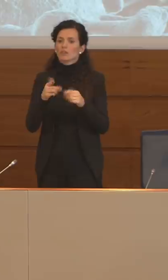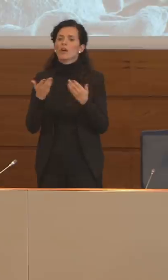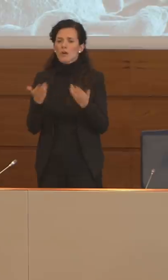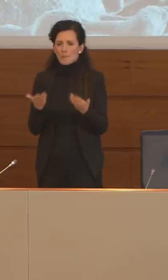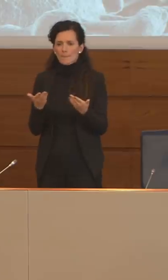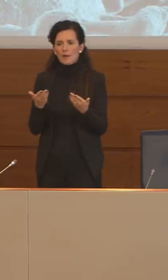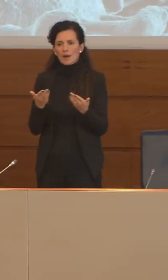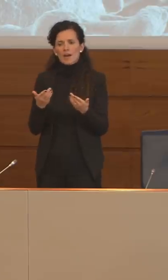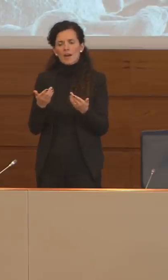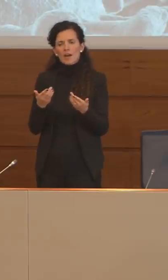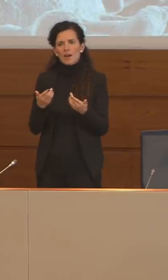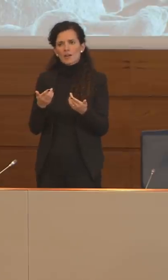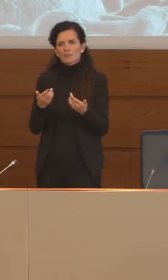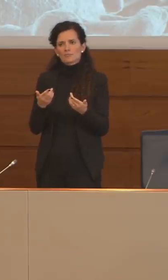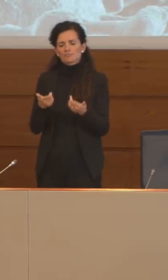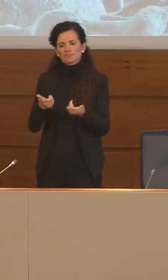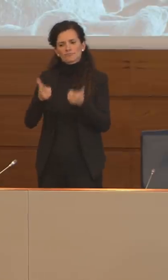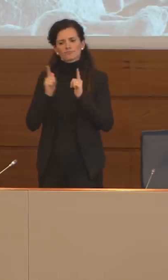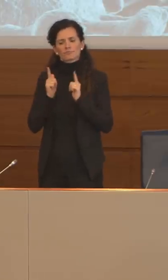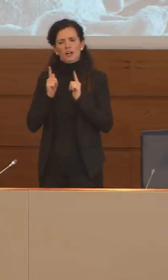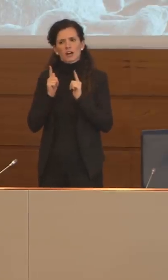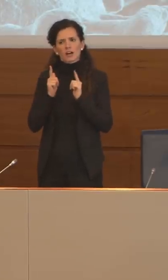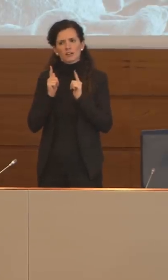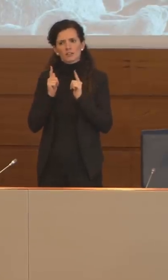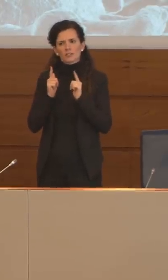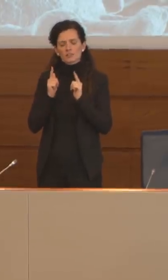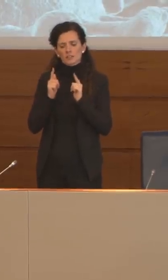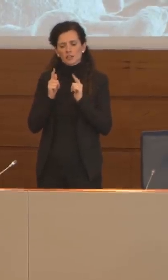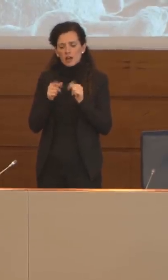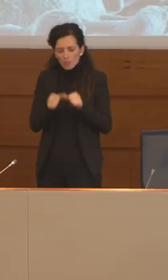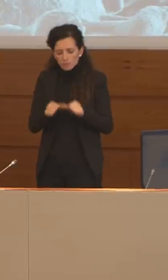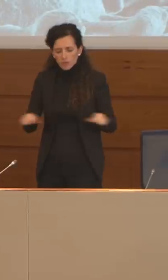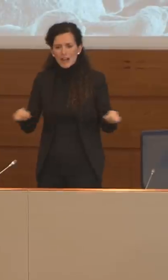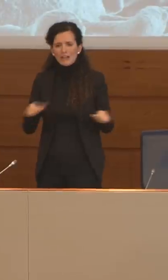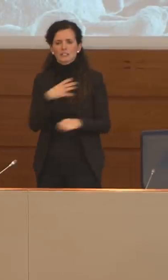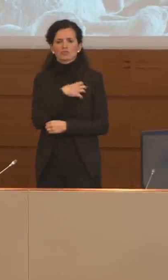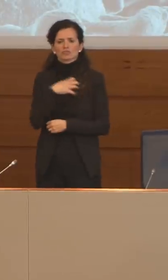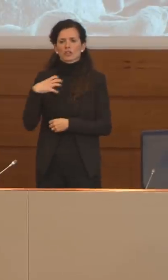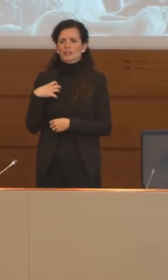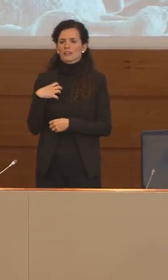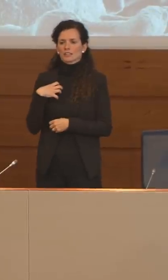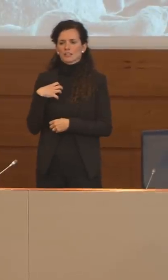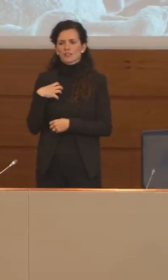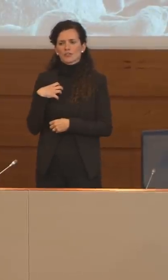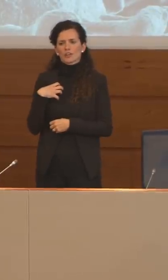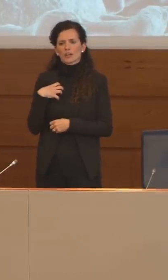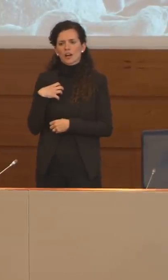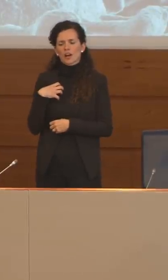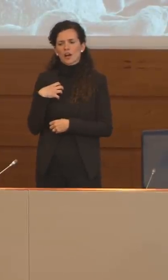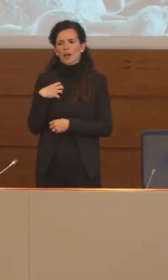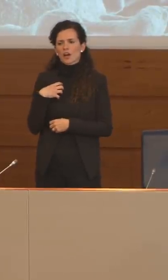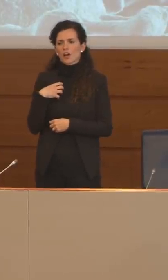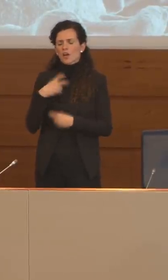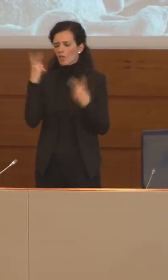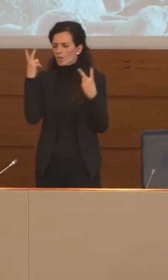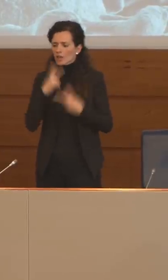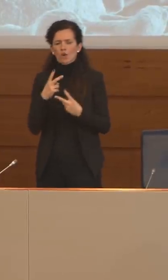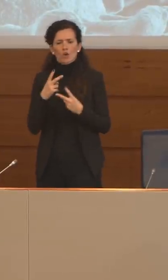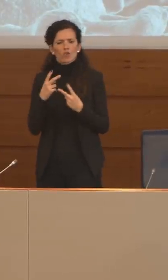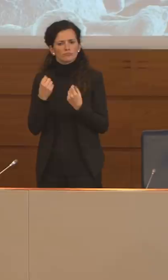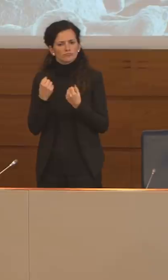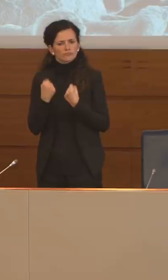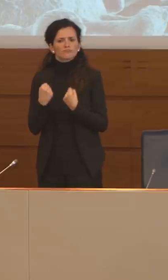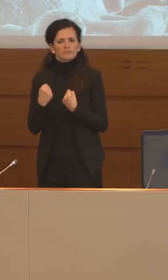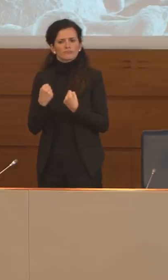decisione che ha la sua base scientifica estremamente solida anche sul fatto che